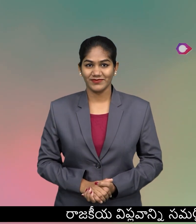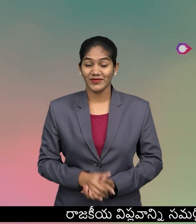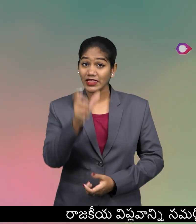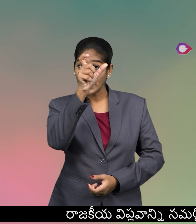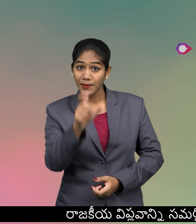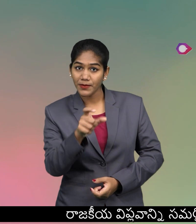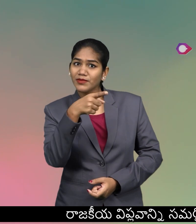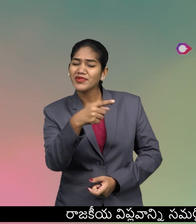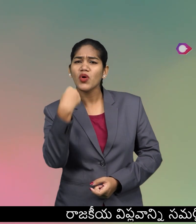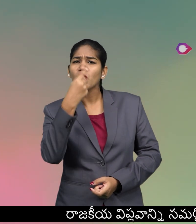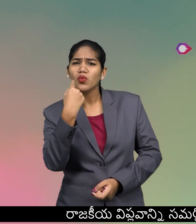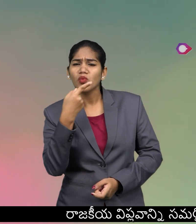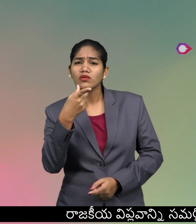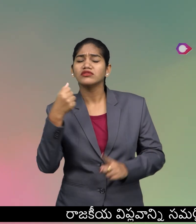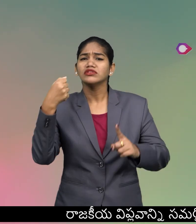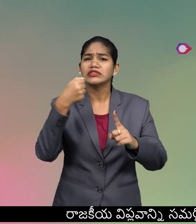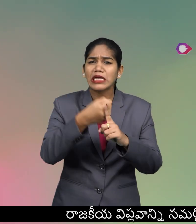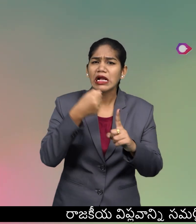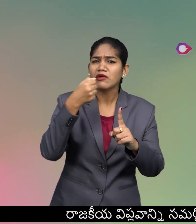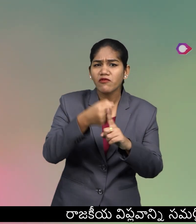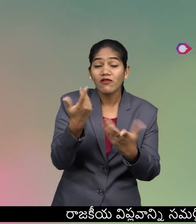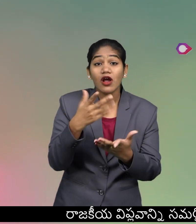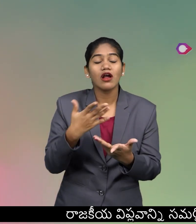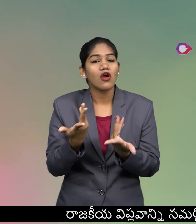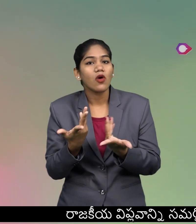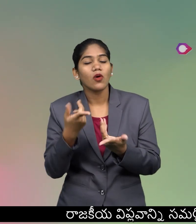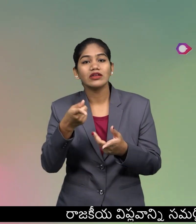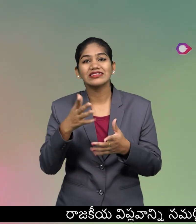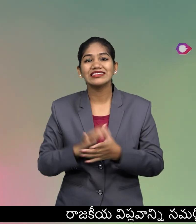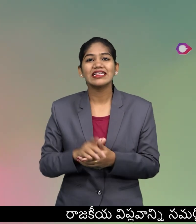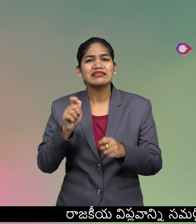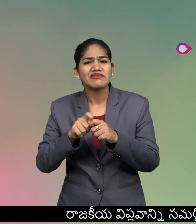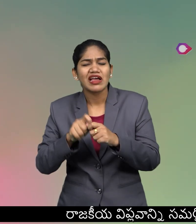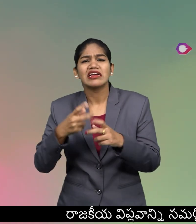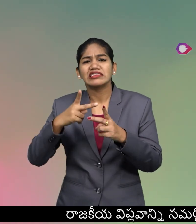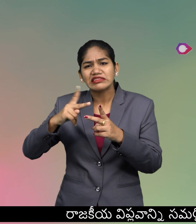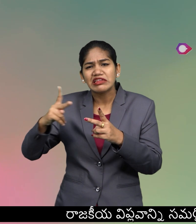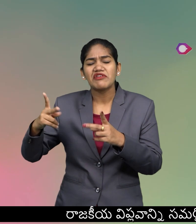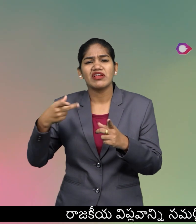రాజకీయ విప్లవాన్ని సమర్థించే లేదా అందులో పాల్గొనే వ్యక్తి.